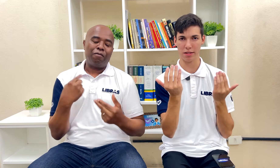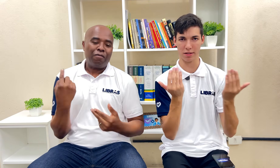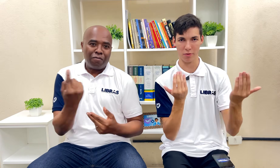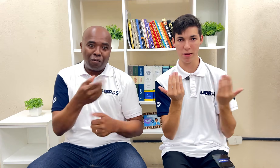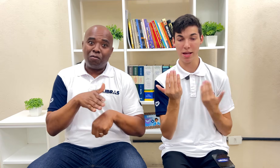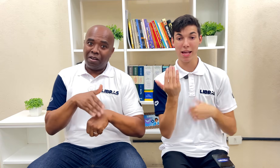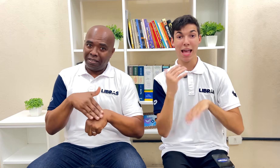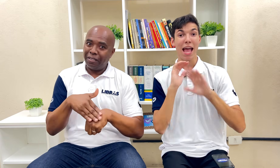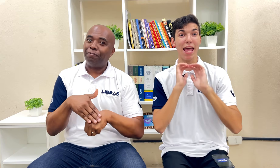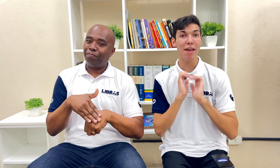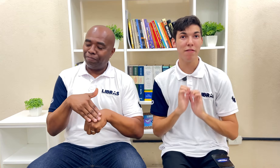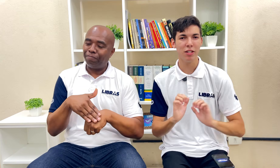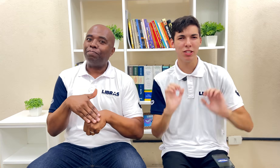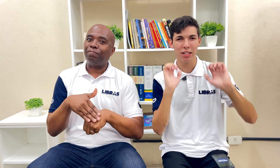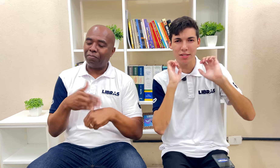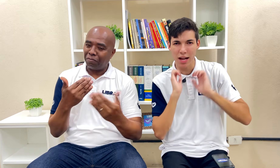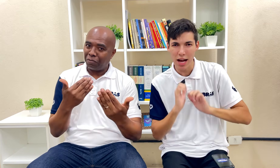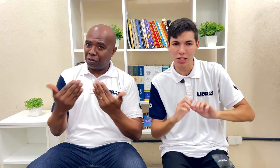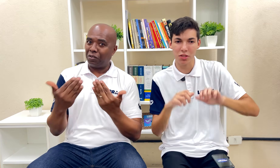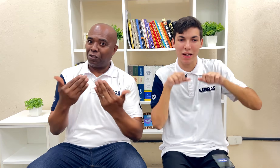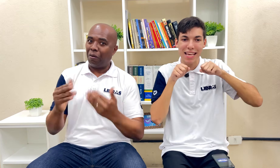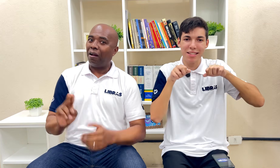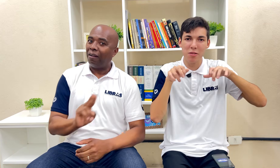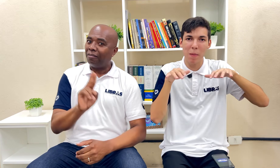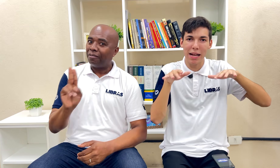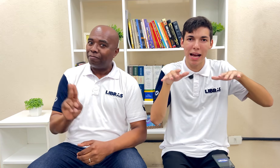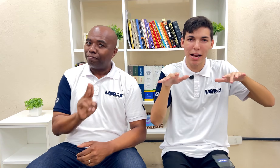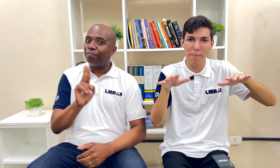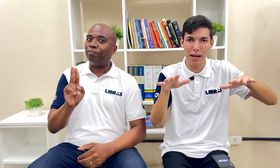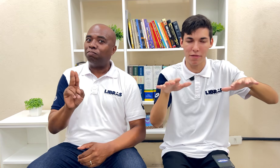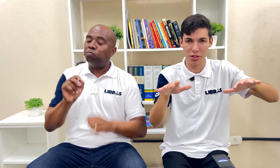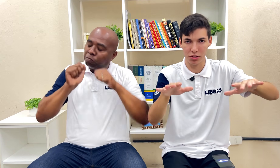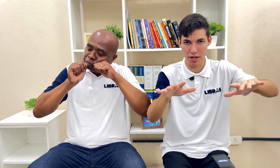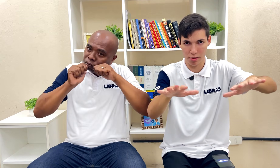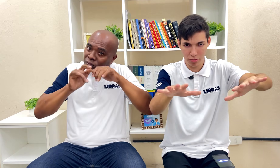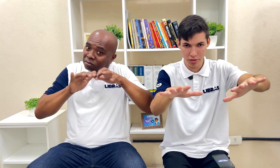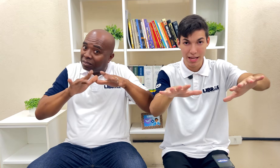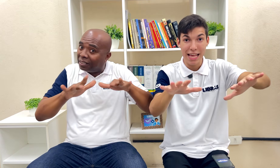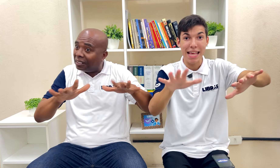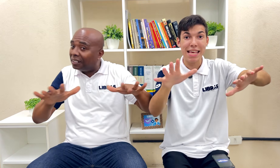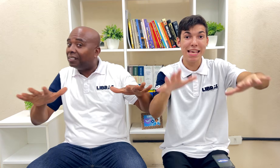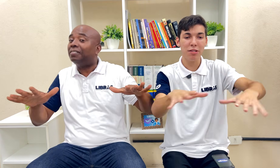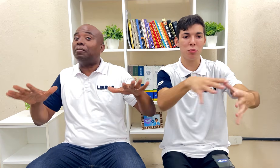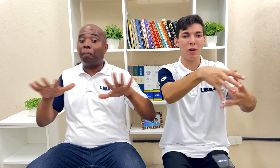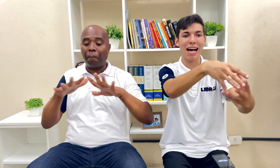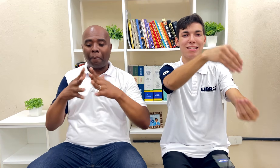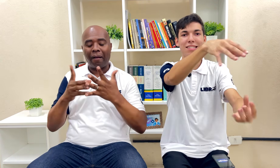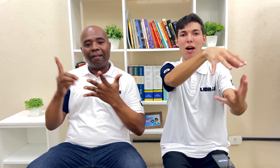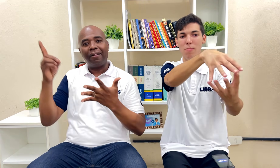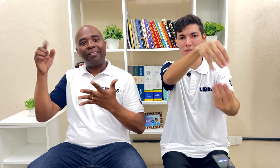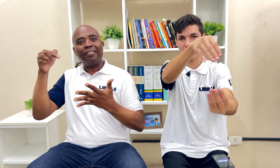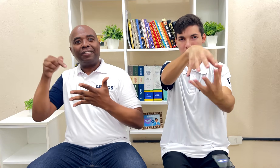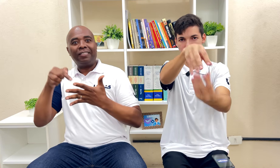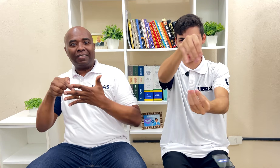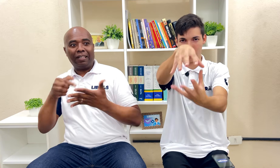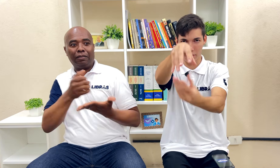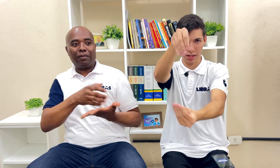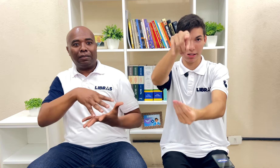comparação, evangelizar, a gente vai espalhar a palavra de Deus, e isso, as almas que estão aqui, então